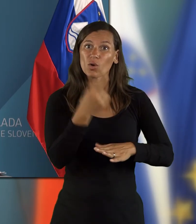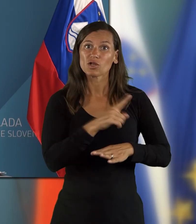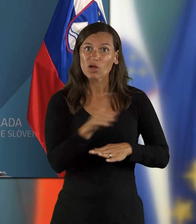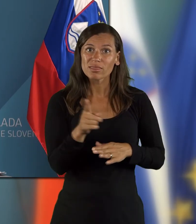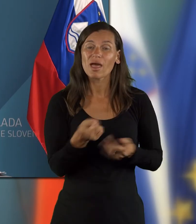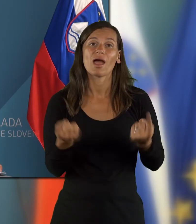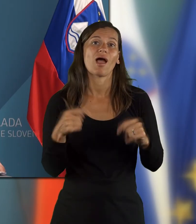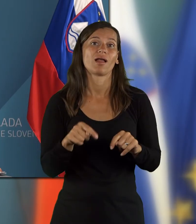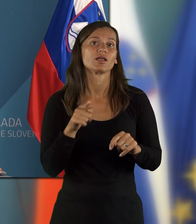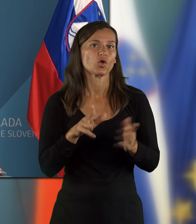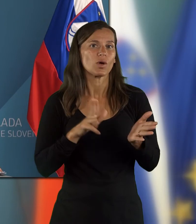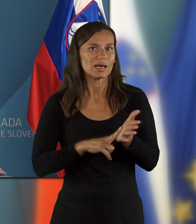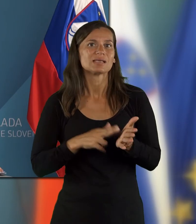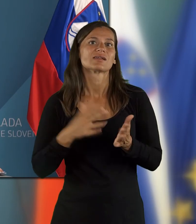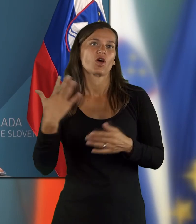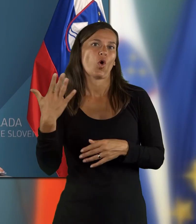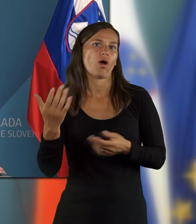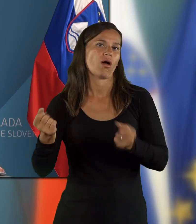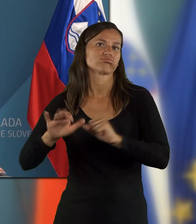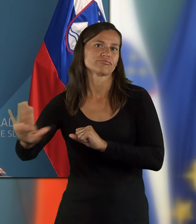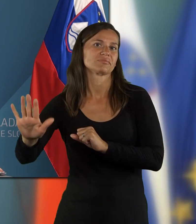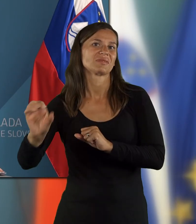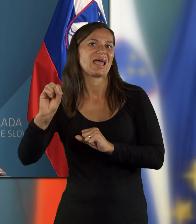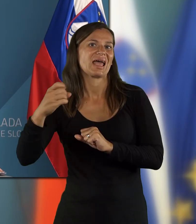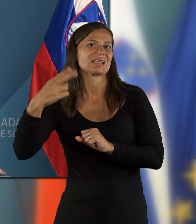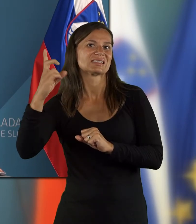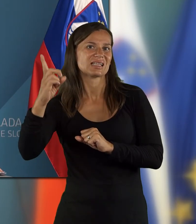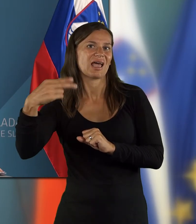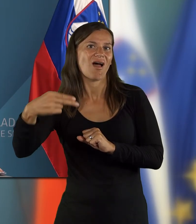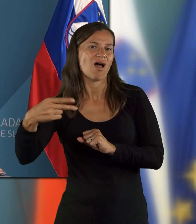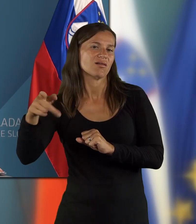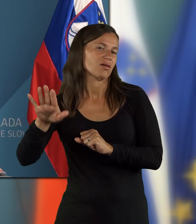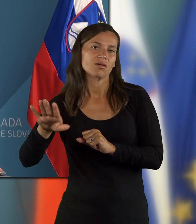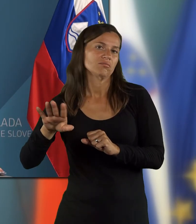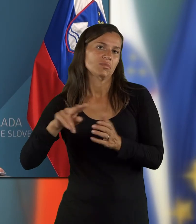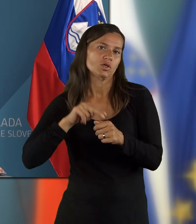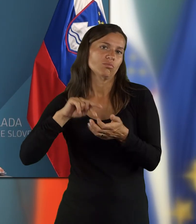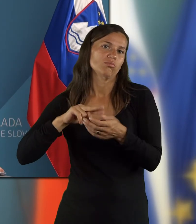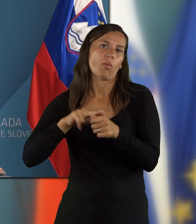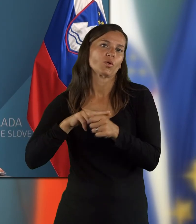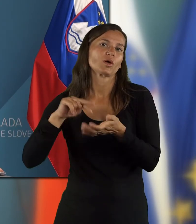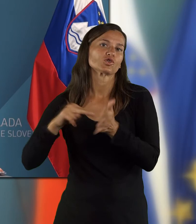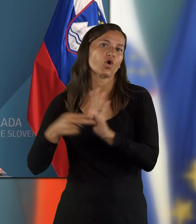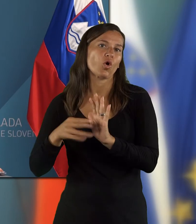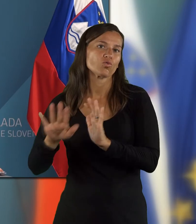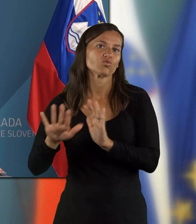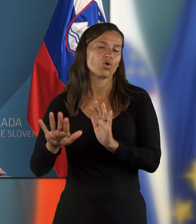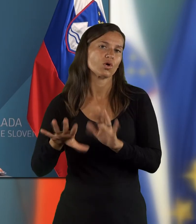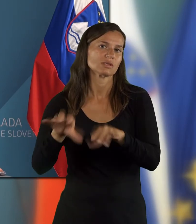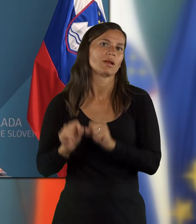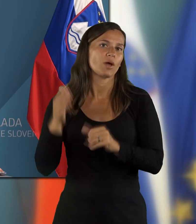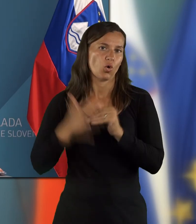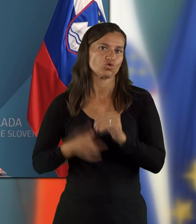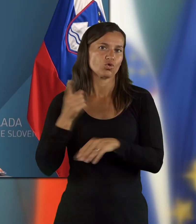ki lahko reče ne, ali zdaj to res v rokah SDH-ja, ki pač povsem strokovno, kolikor se le